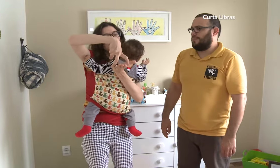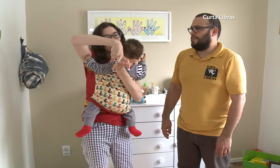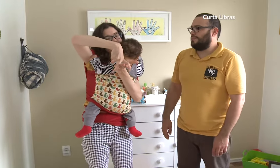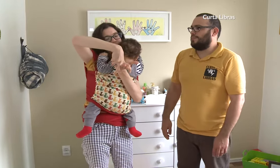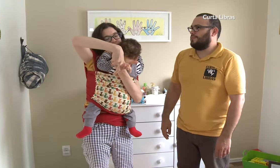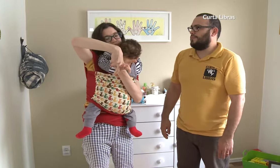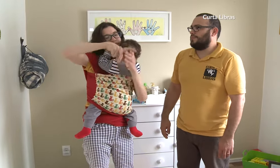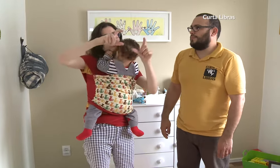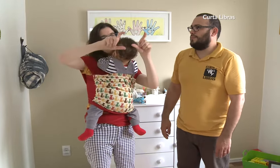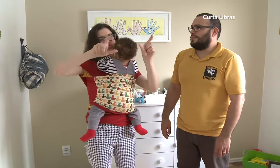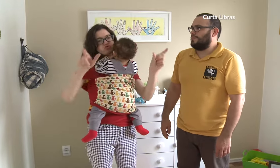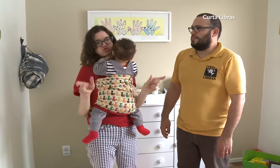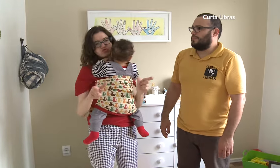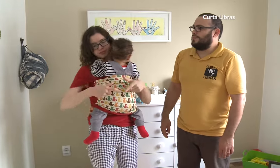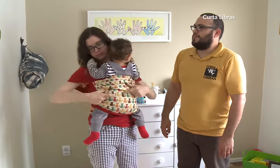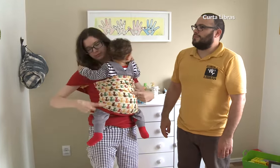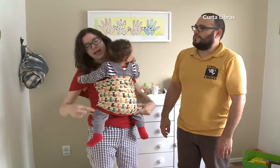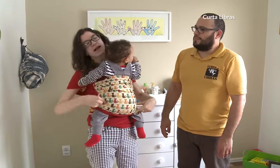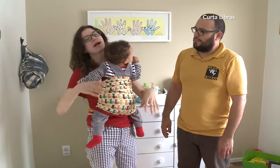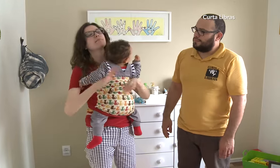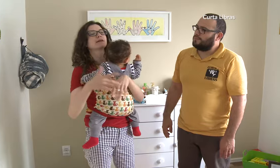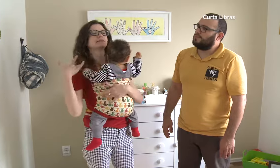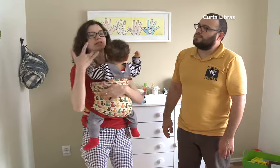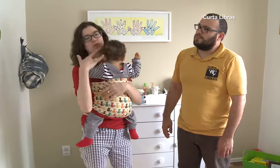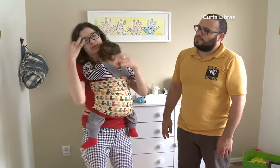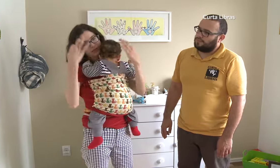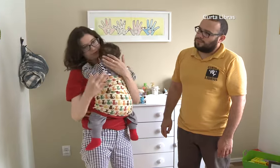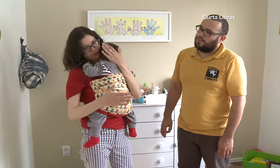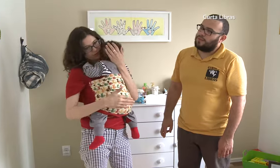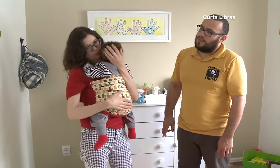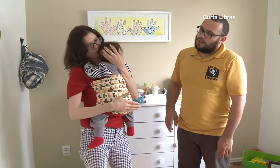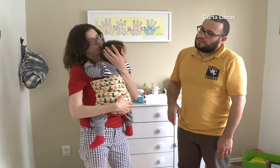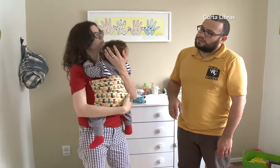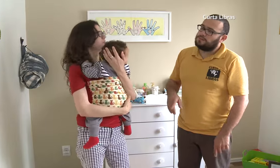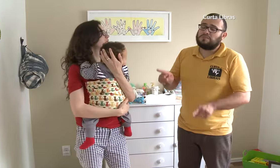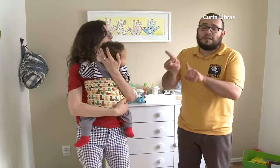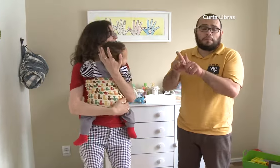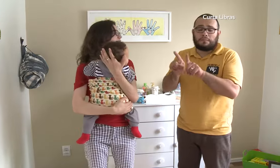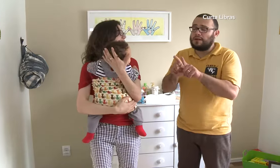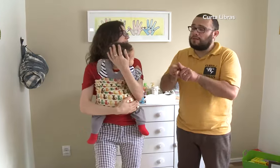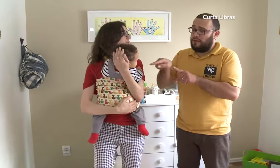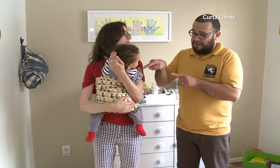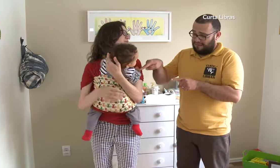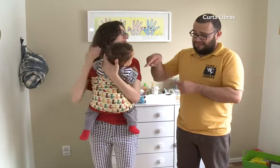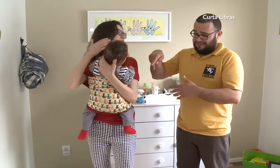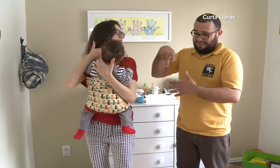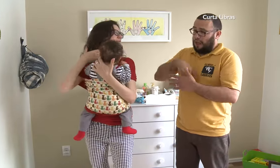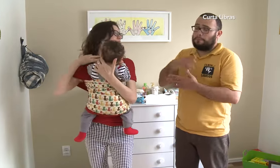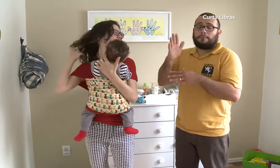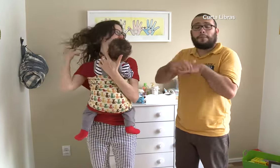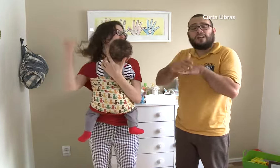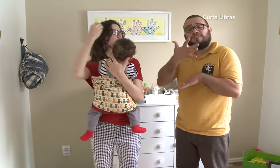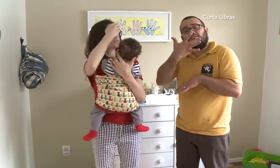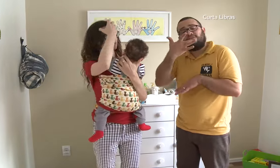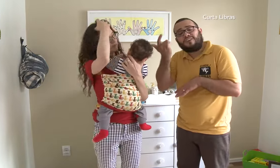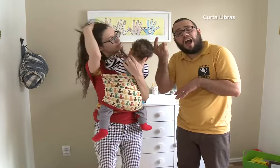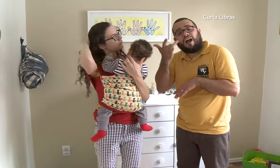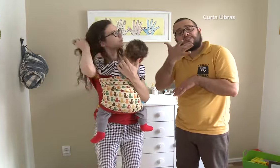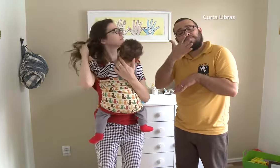abertas. Isso garante, então, a saúde do bebê. O sling também é mais fácil porque você pode